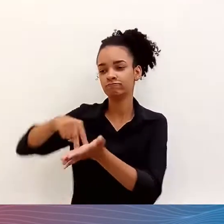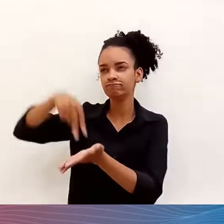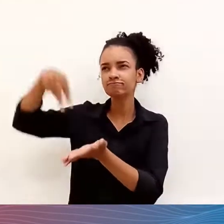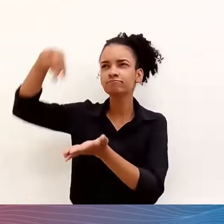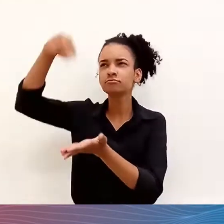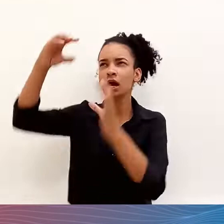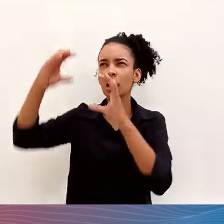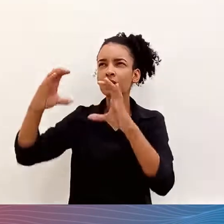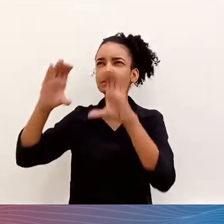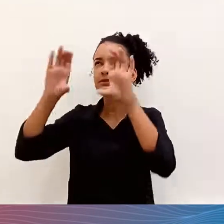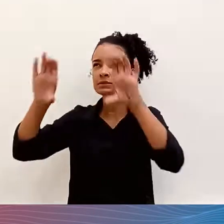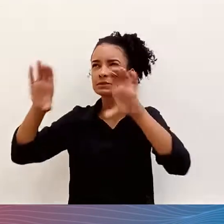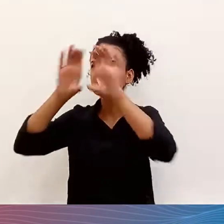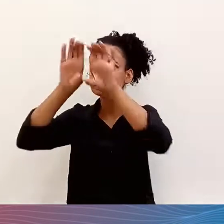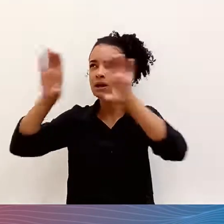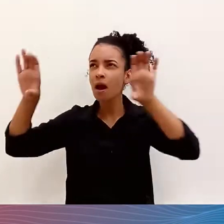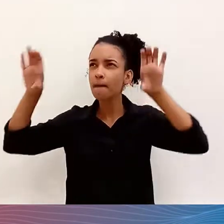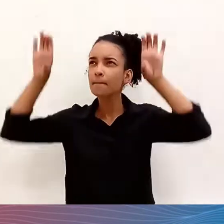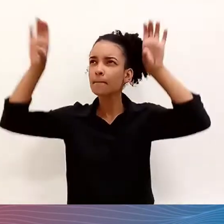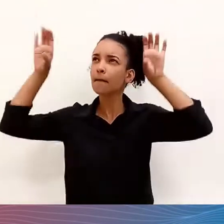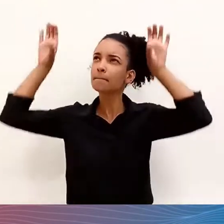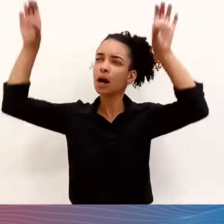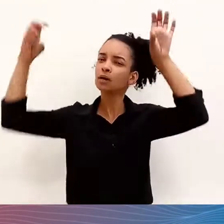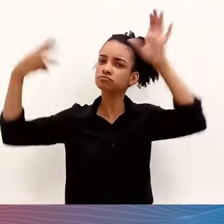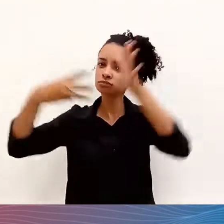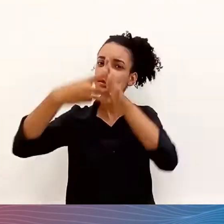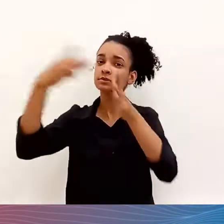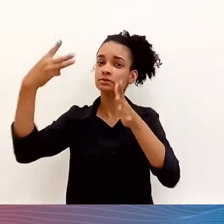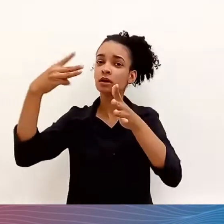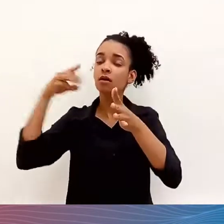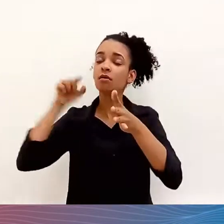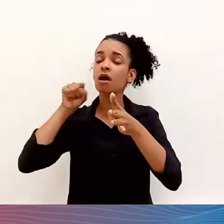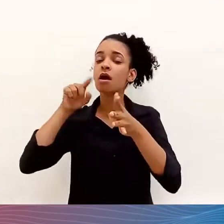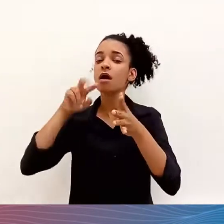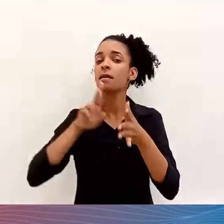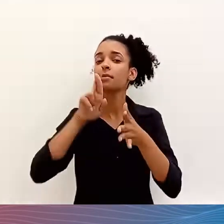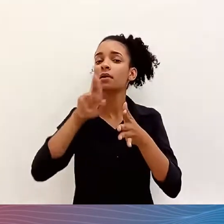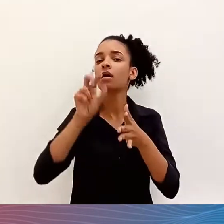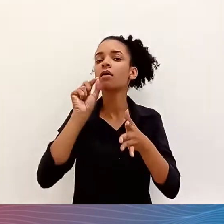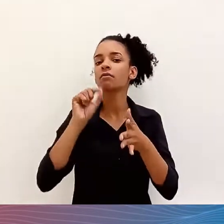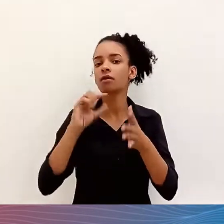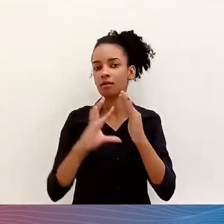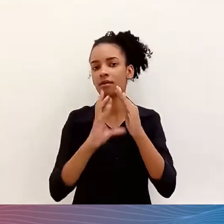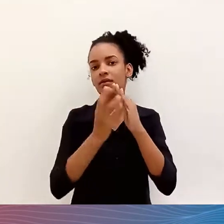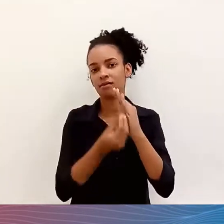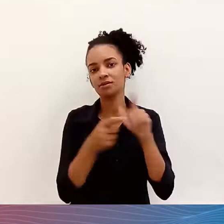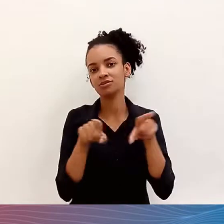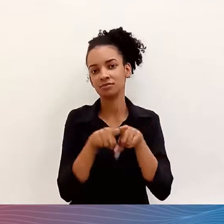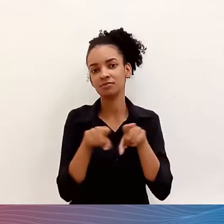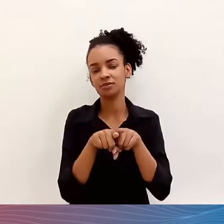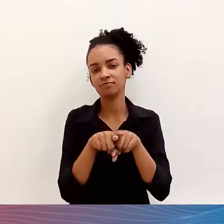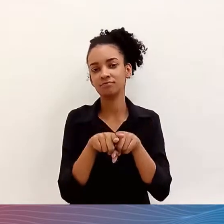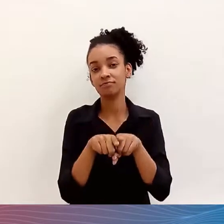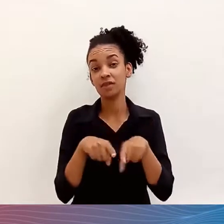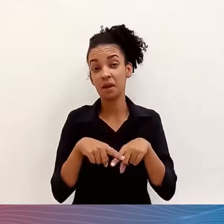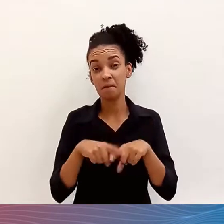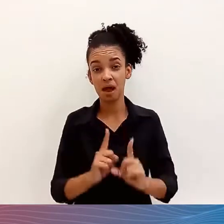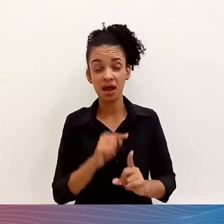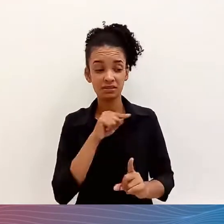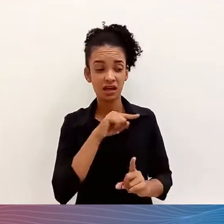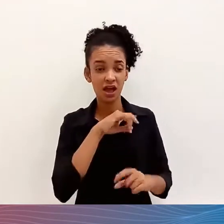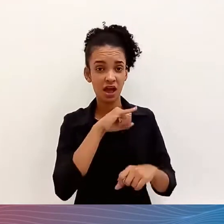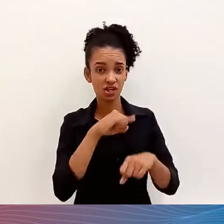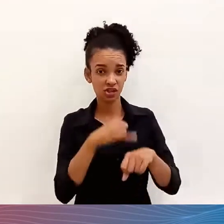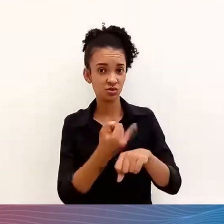de um lado representa a igreja, mas esse monte Sião não está mais lá em Jerusalém. Esse monte Sião foi levado para